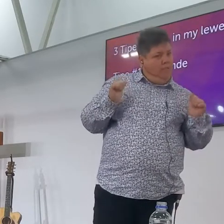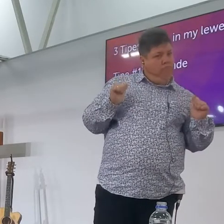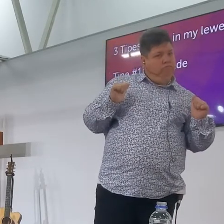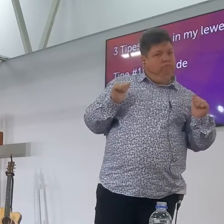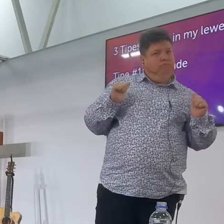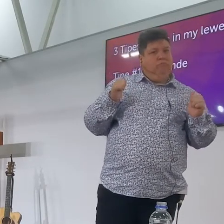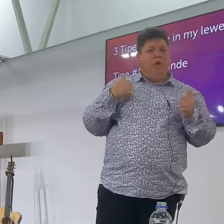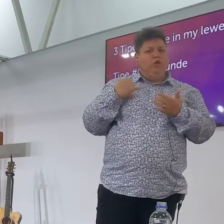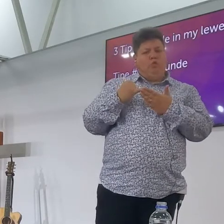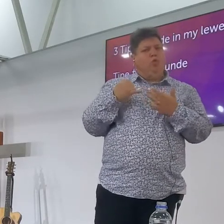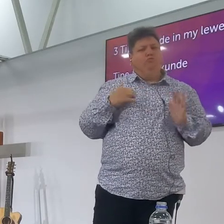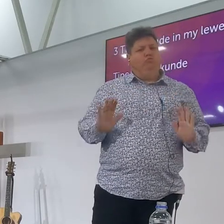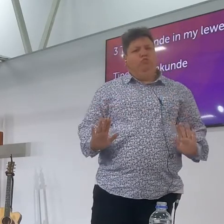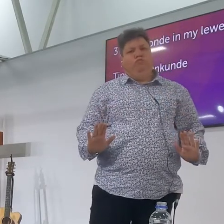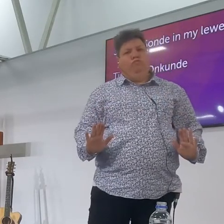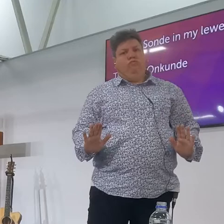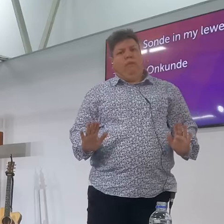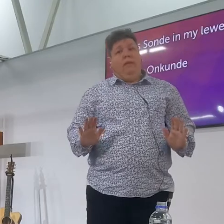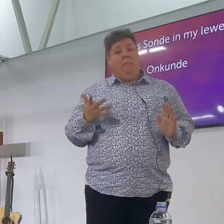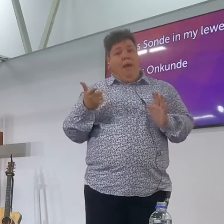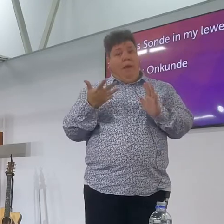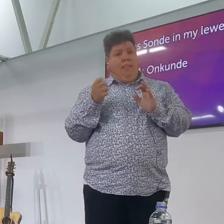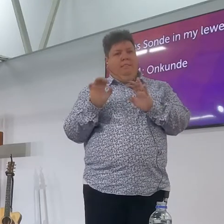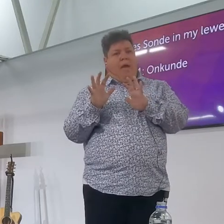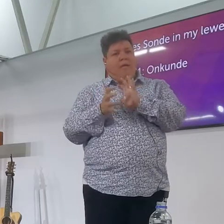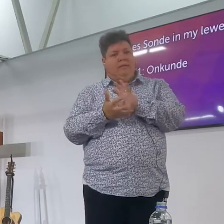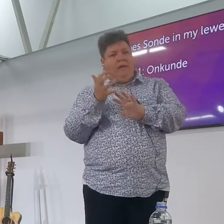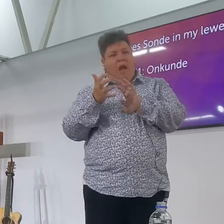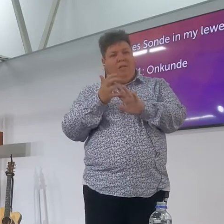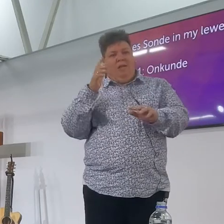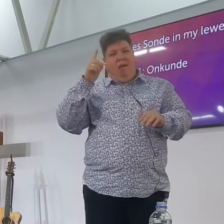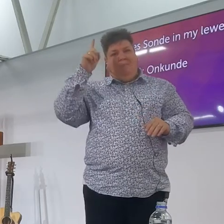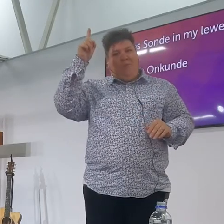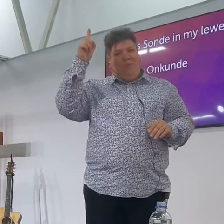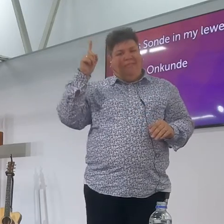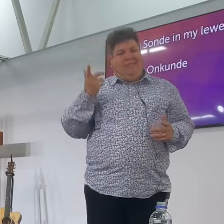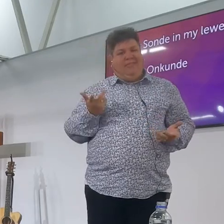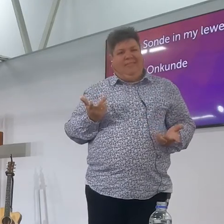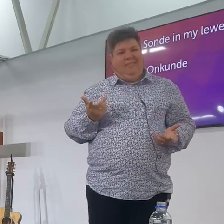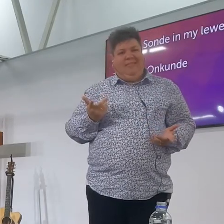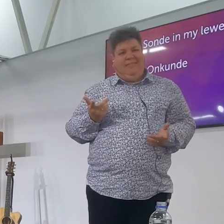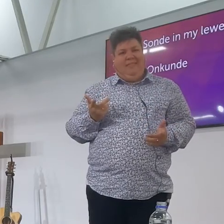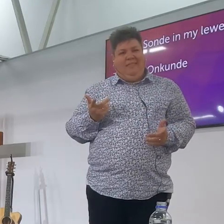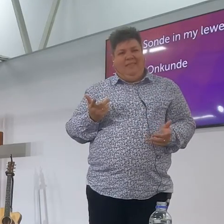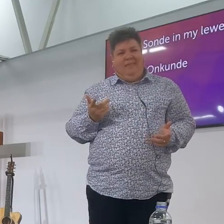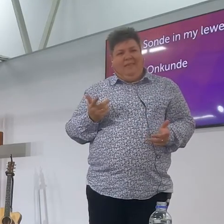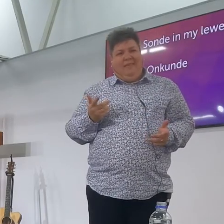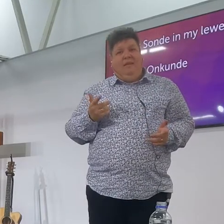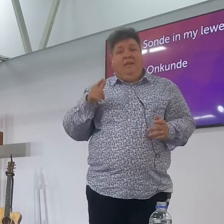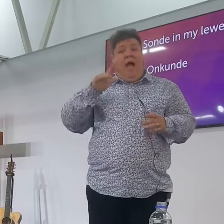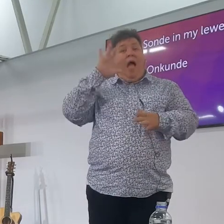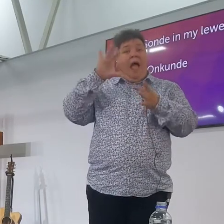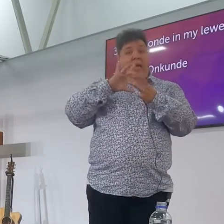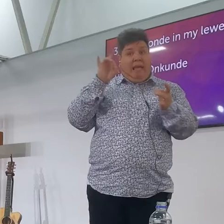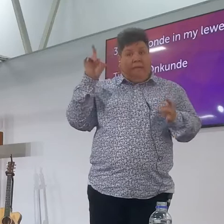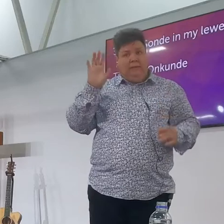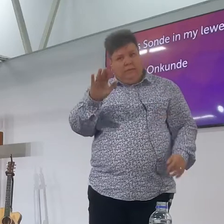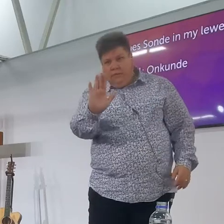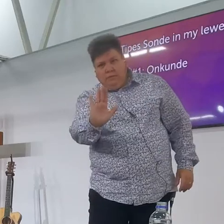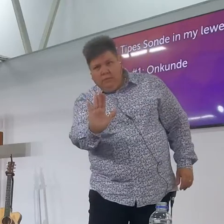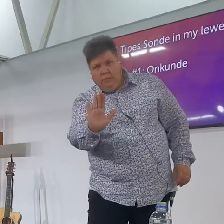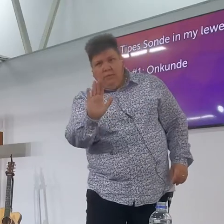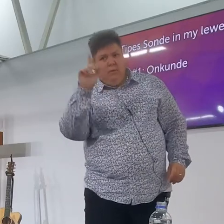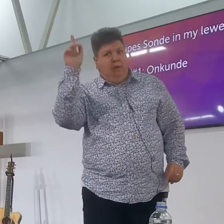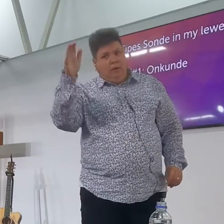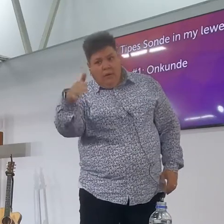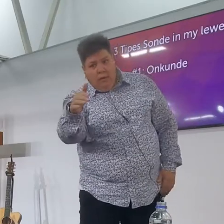aan my verhouding met die Here, maar ek weet nog nie dat dit sonde is nie. En vir dit gaan die Heilige Gees my nog oortuig. Die ding is dat jy gaan hier sit